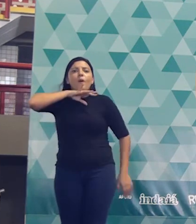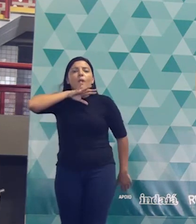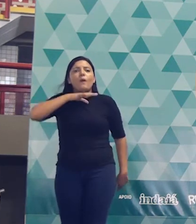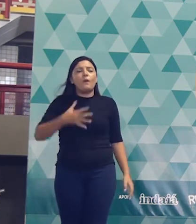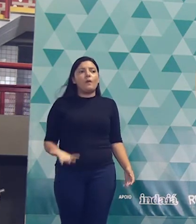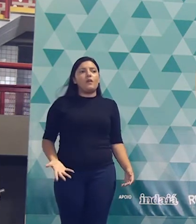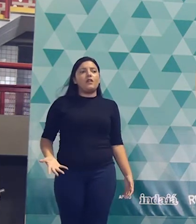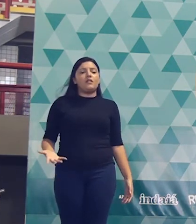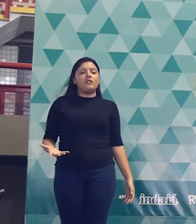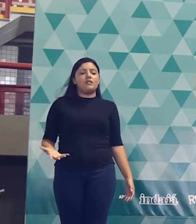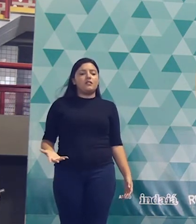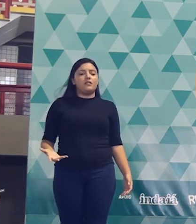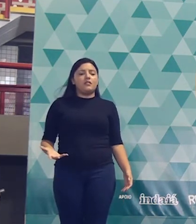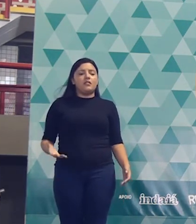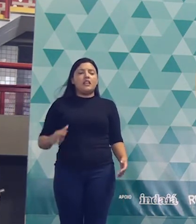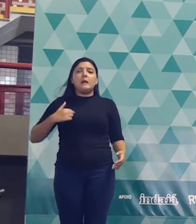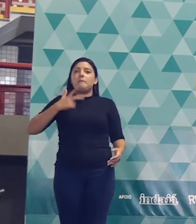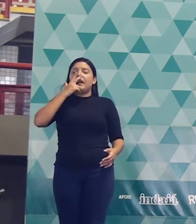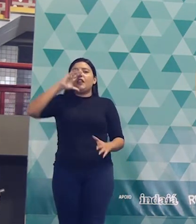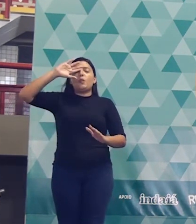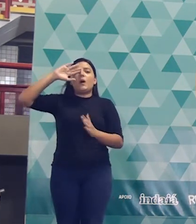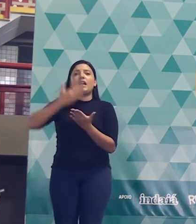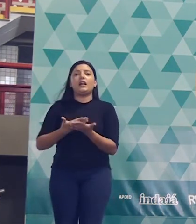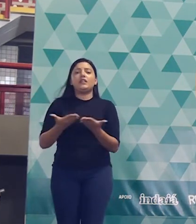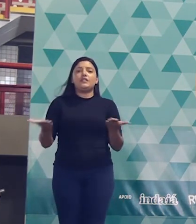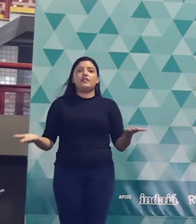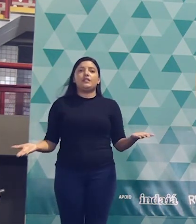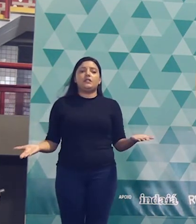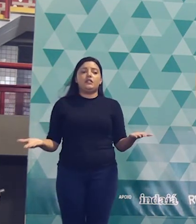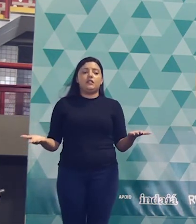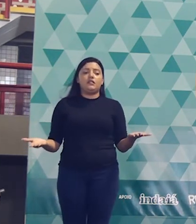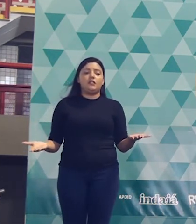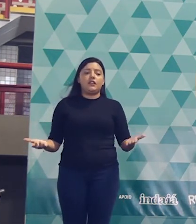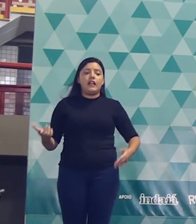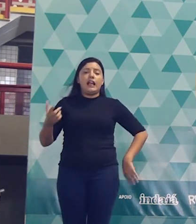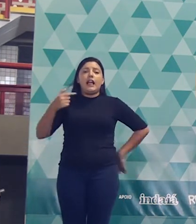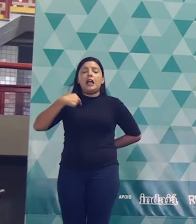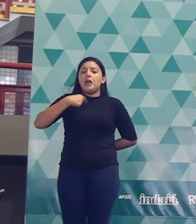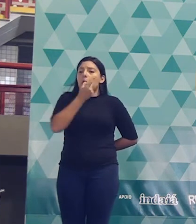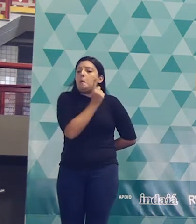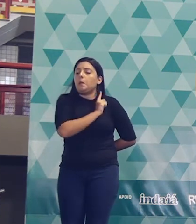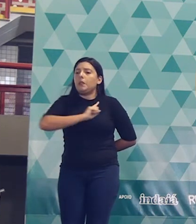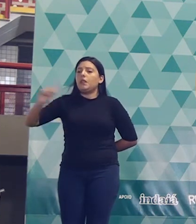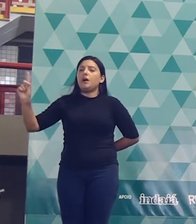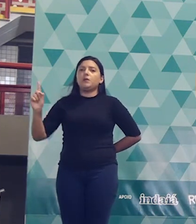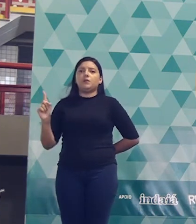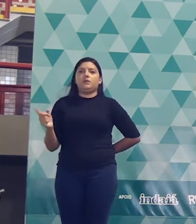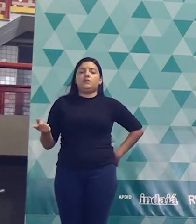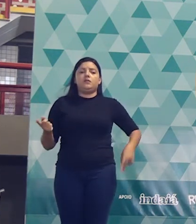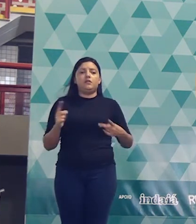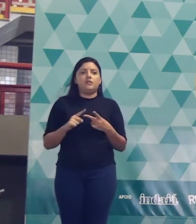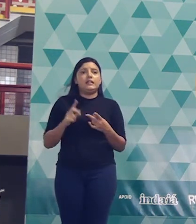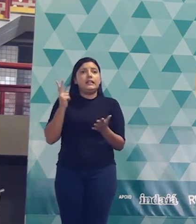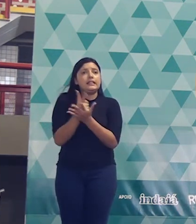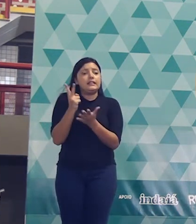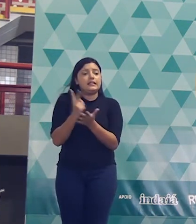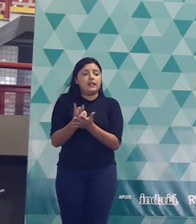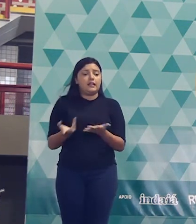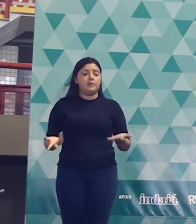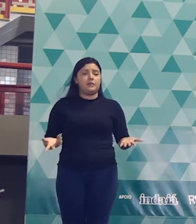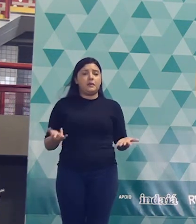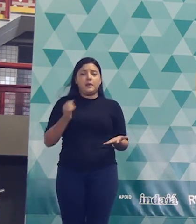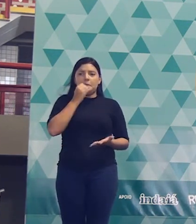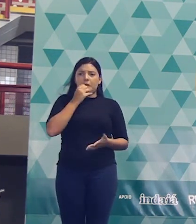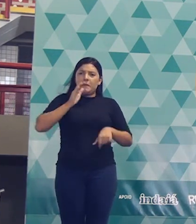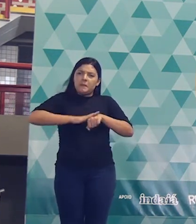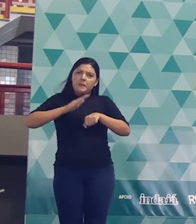o poema com uma negação, com um advérbio de negação. Não serei, não cantarei. O professor então quer dizer que na